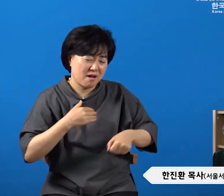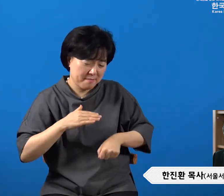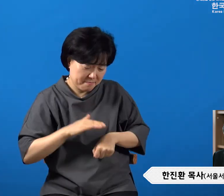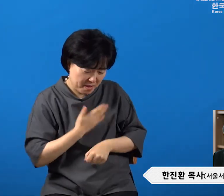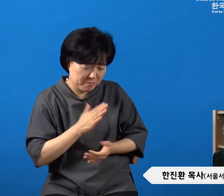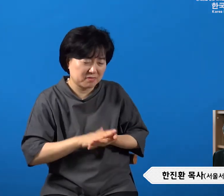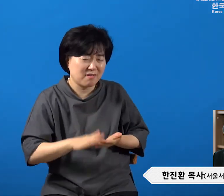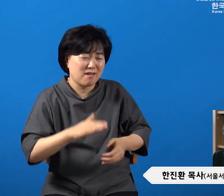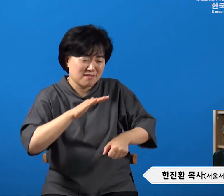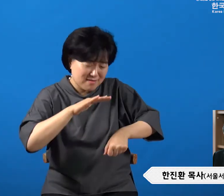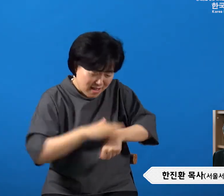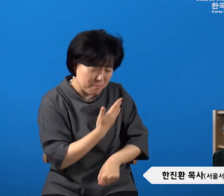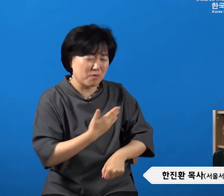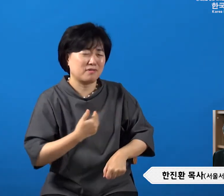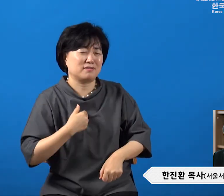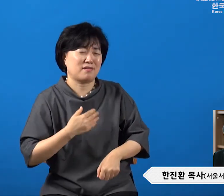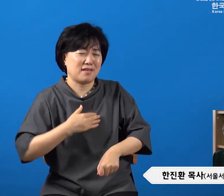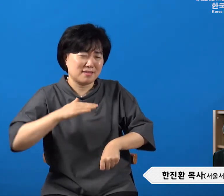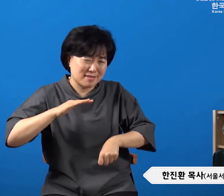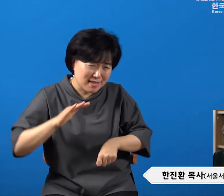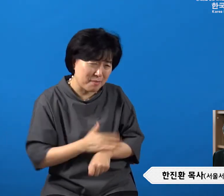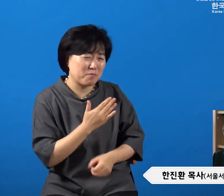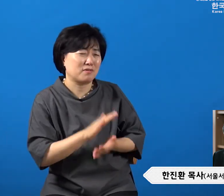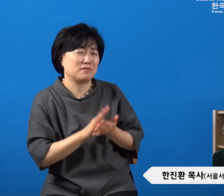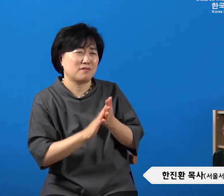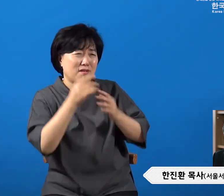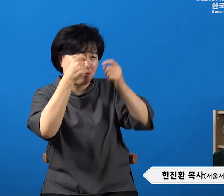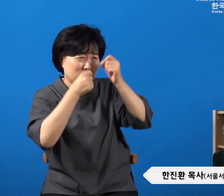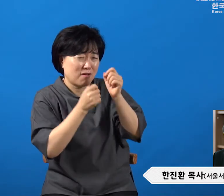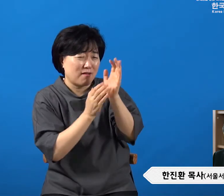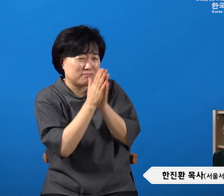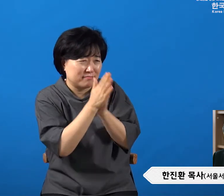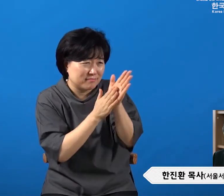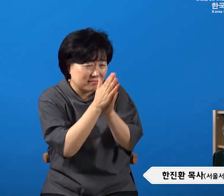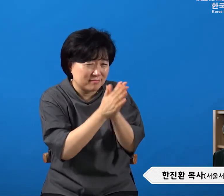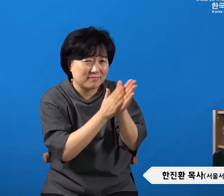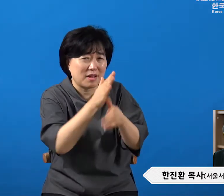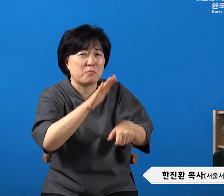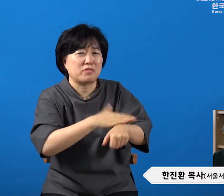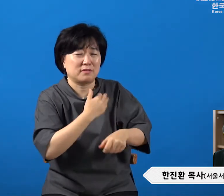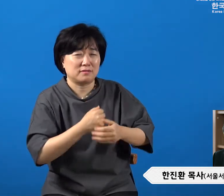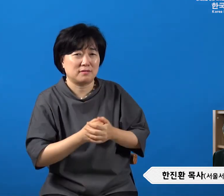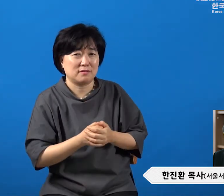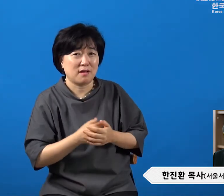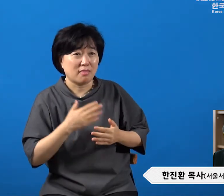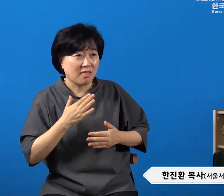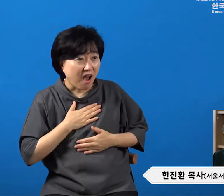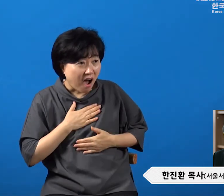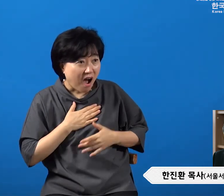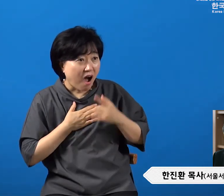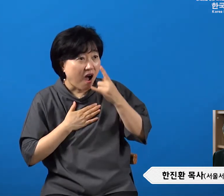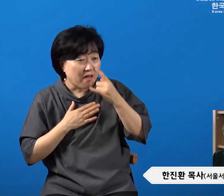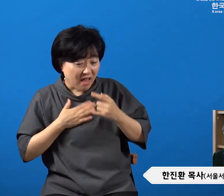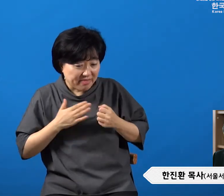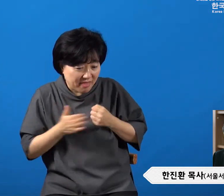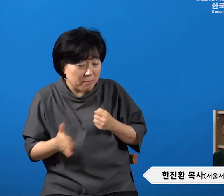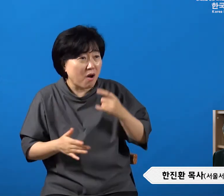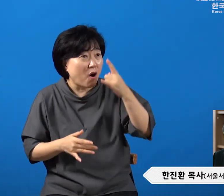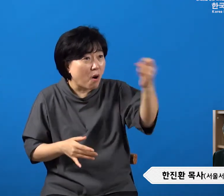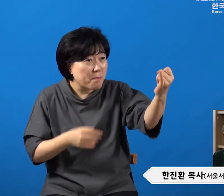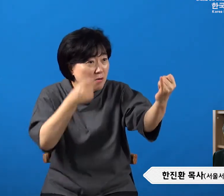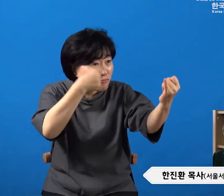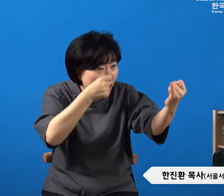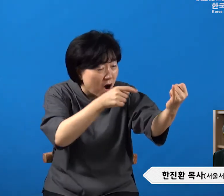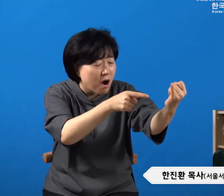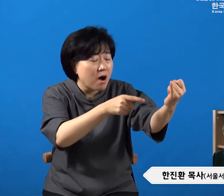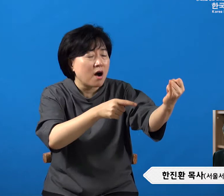엄마 잘못했어요. 울면서 빌었지요. 내가 엄마를 울게 만들었다고